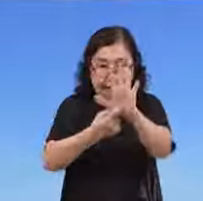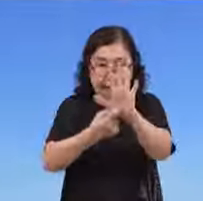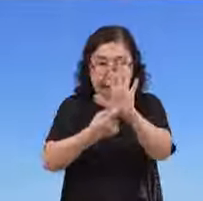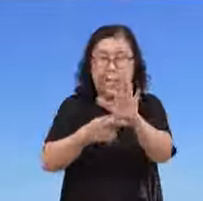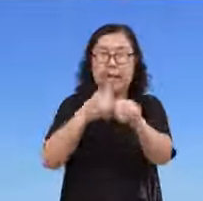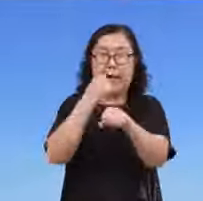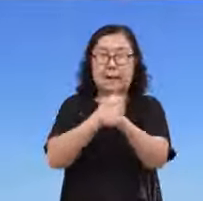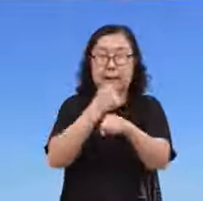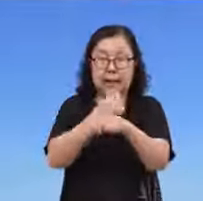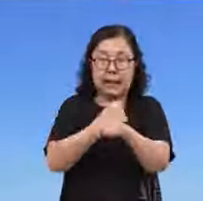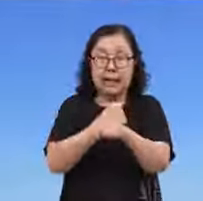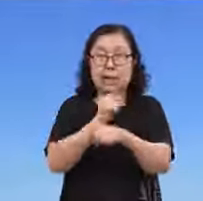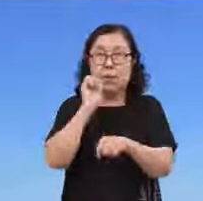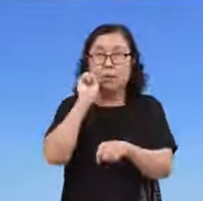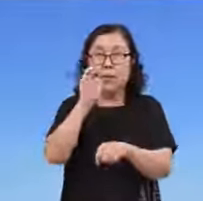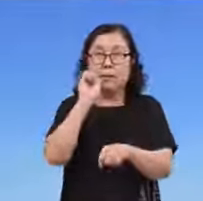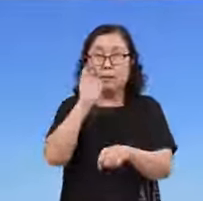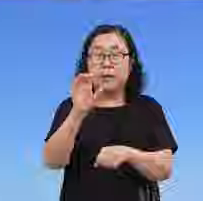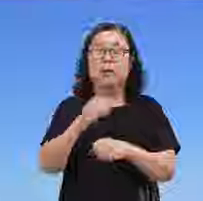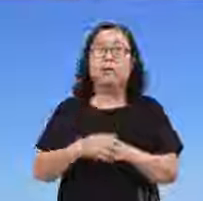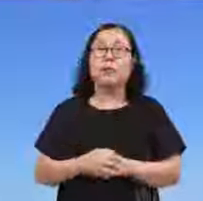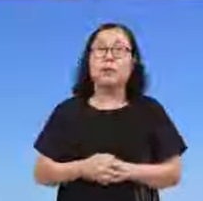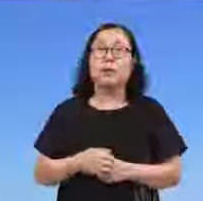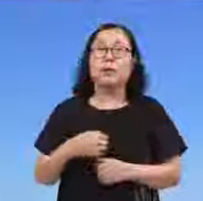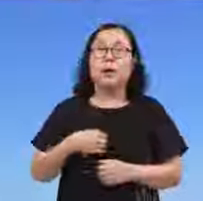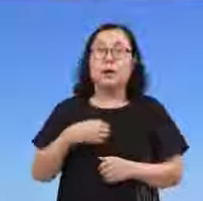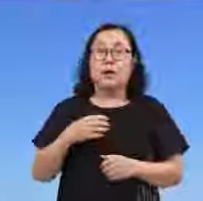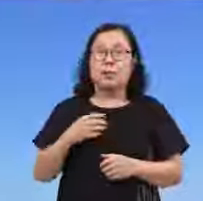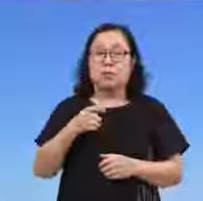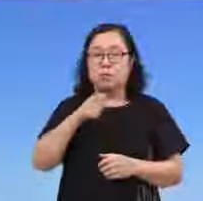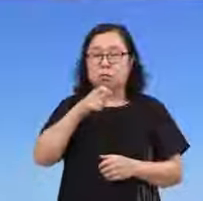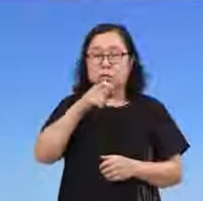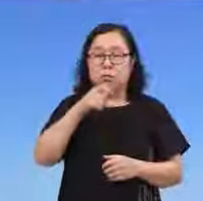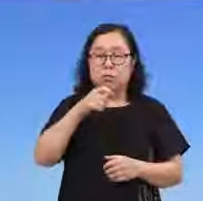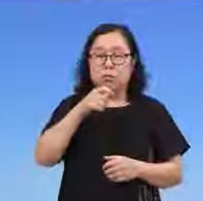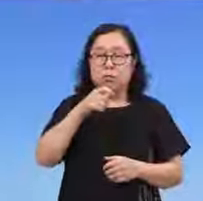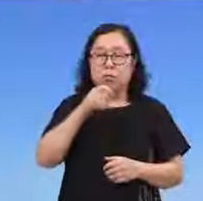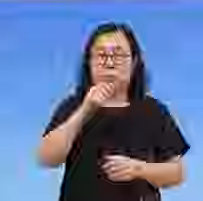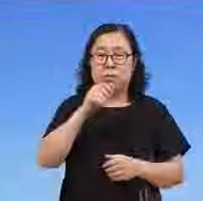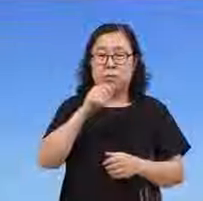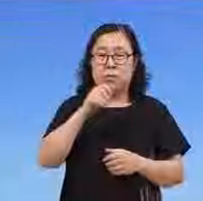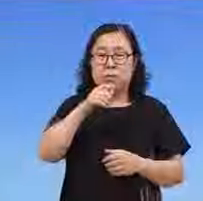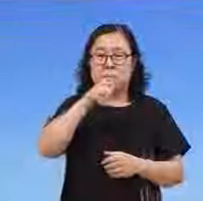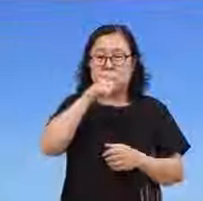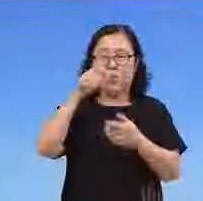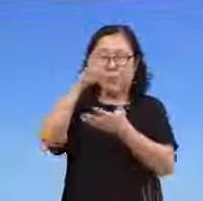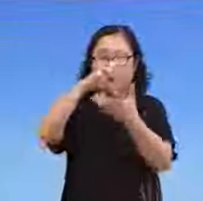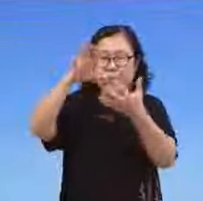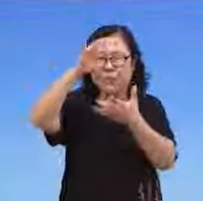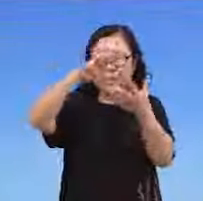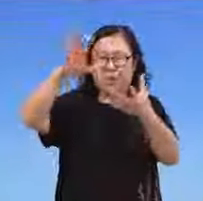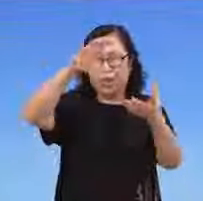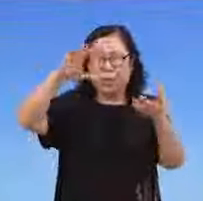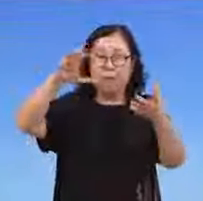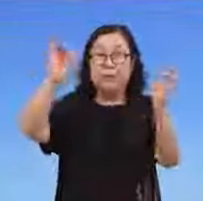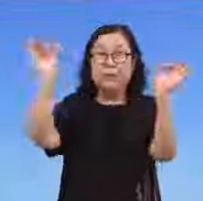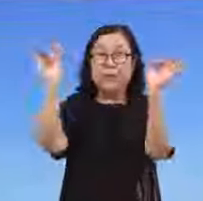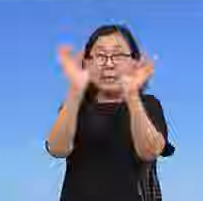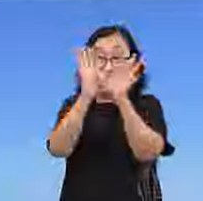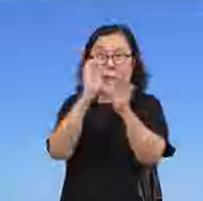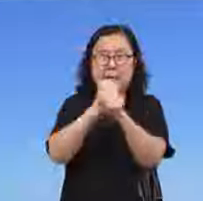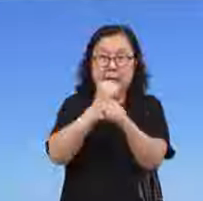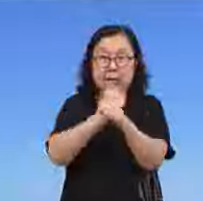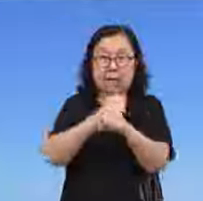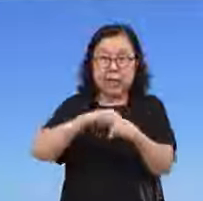밑바닥을 다 드러내게 하시는 분이다, 그래서 이 거품 많은 것들 다 걷어내고 참 너무너무 초라한